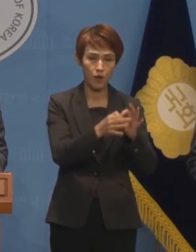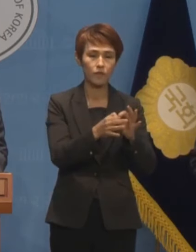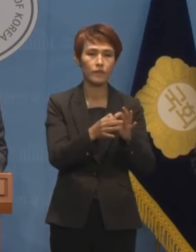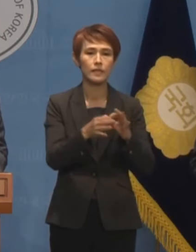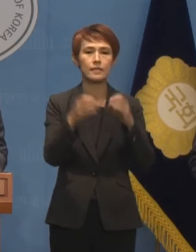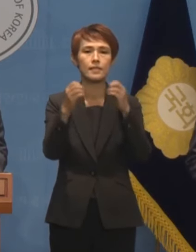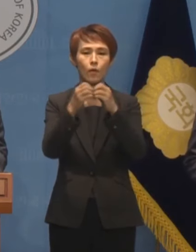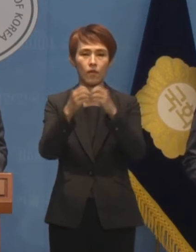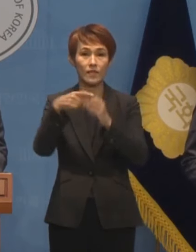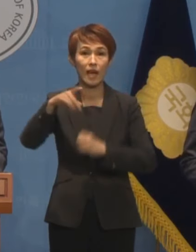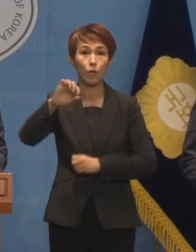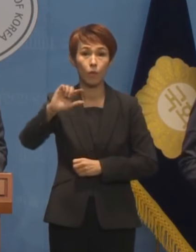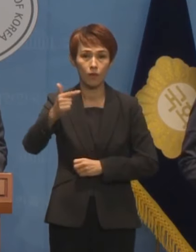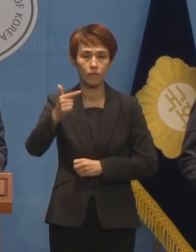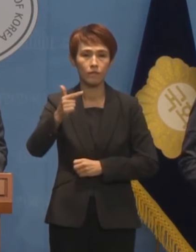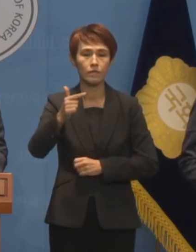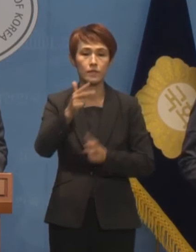선정